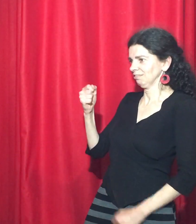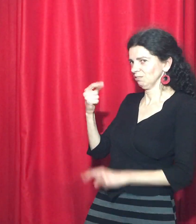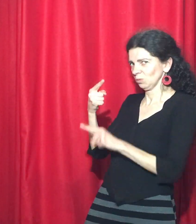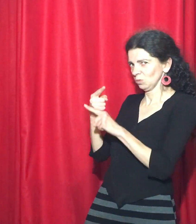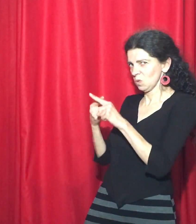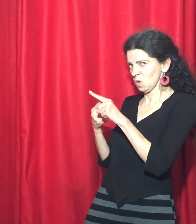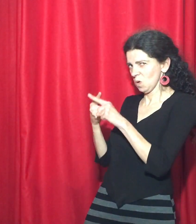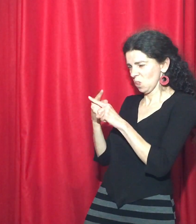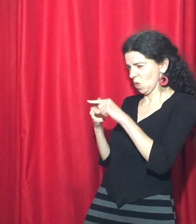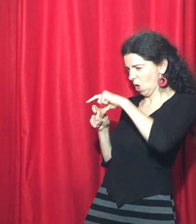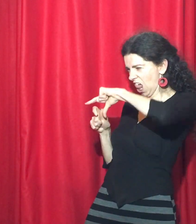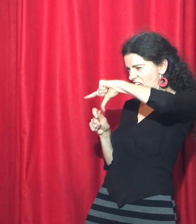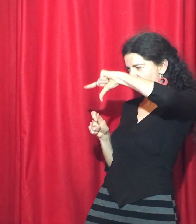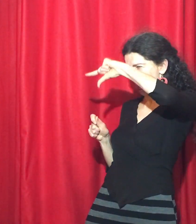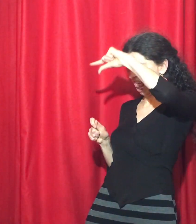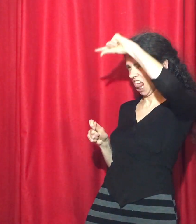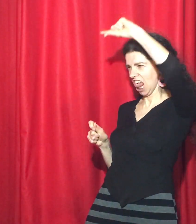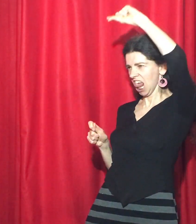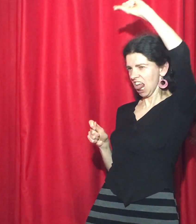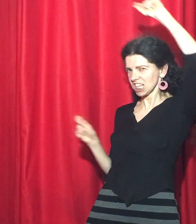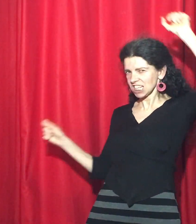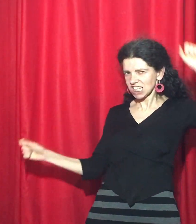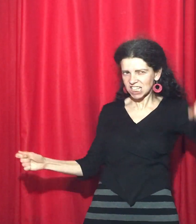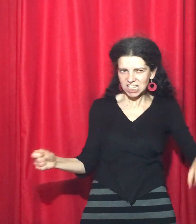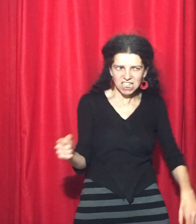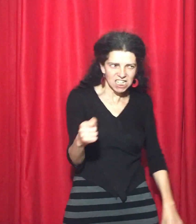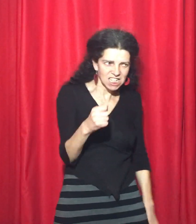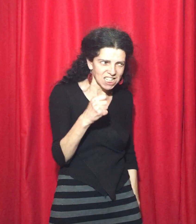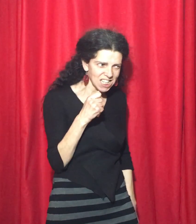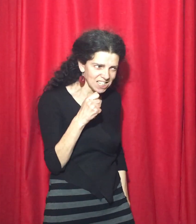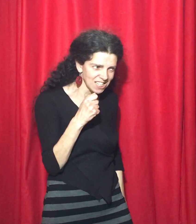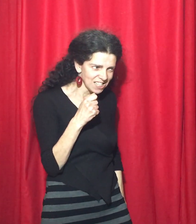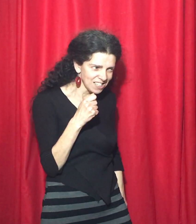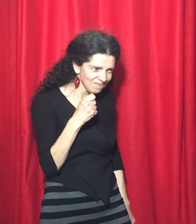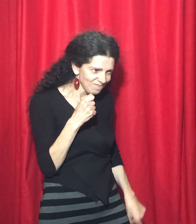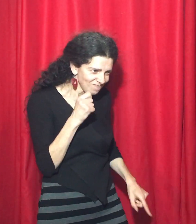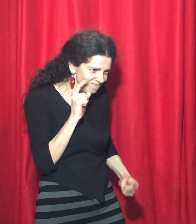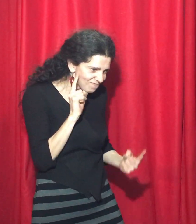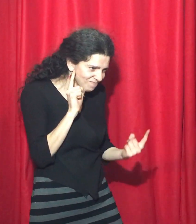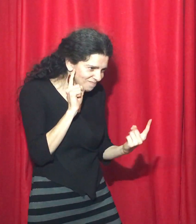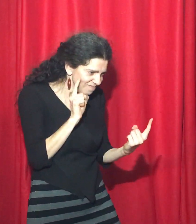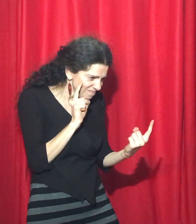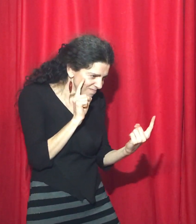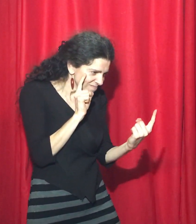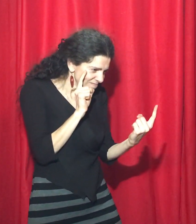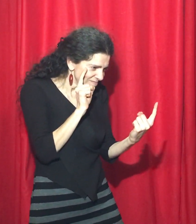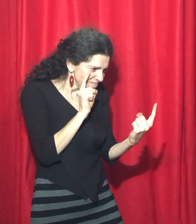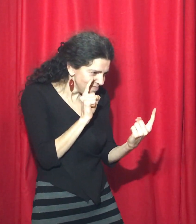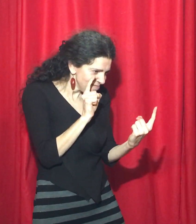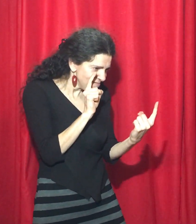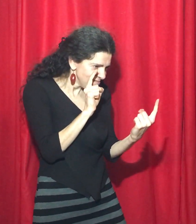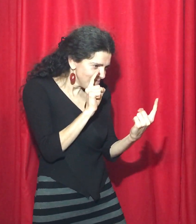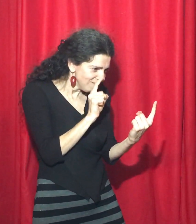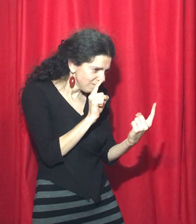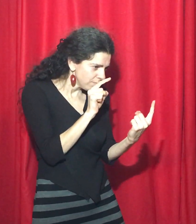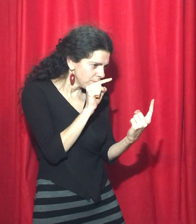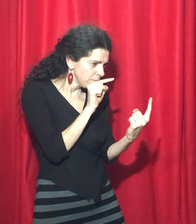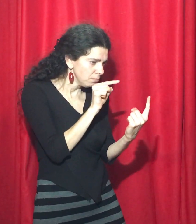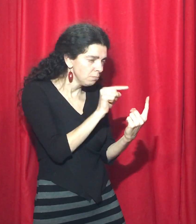Mais le loup s'avançait vers lui avec à la main un grand couteau, tout juste sorti du lave-vaisselle.